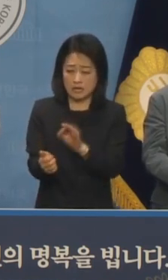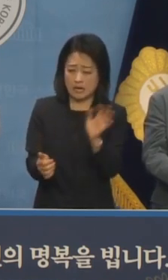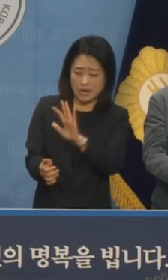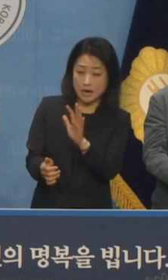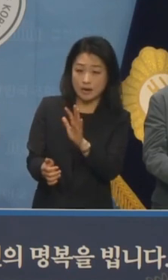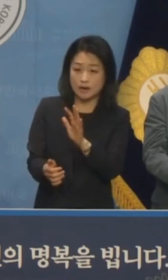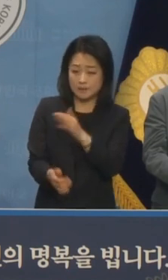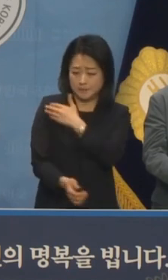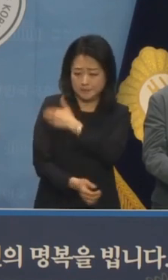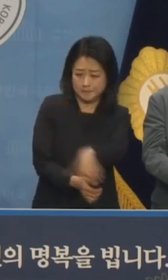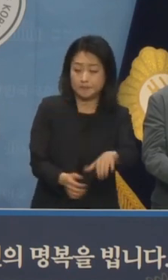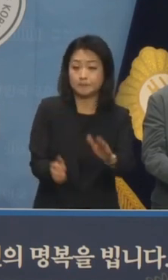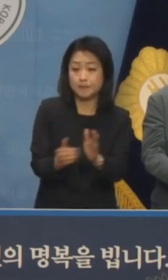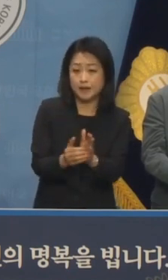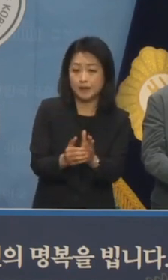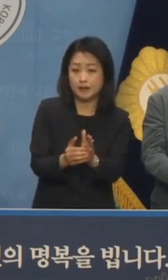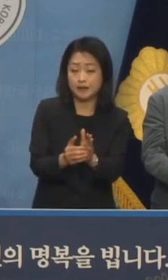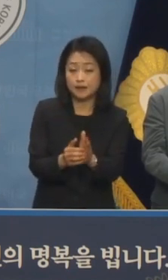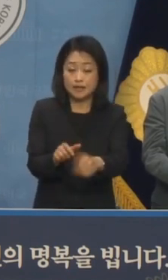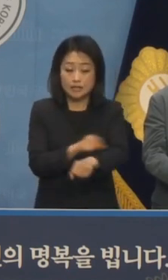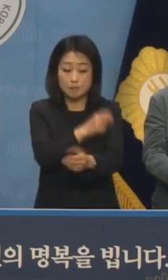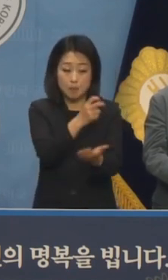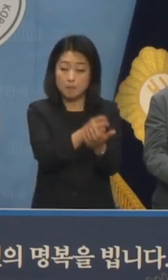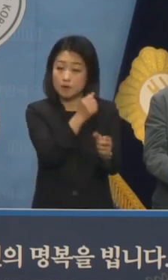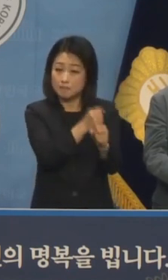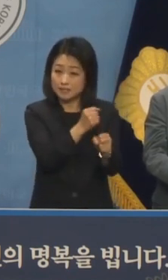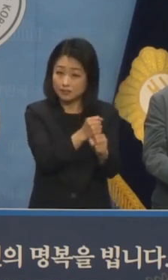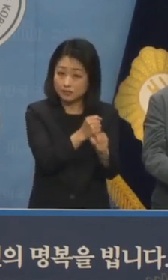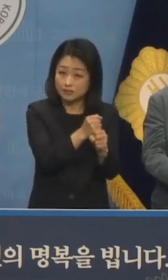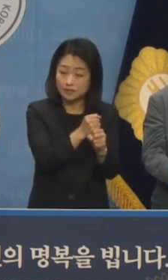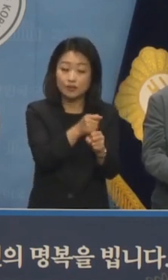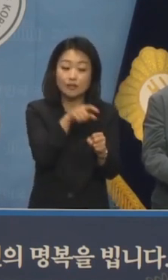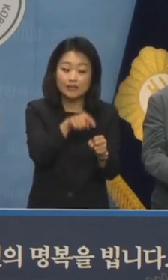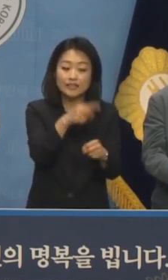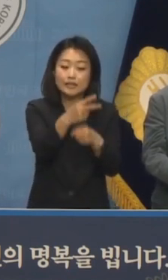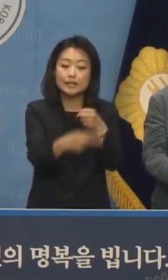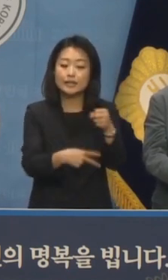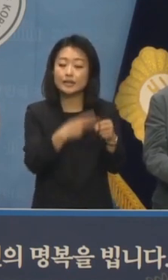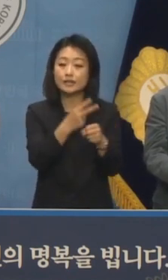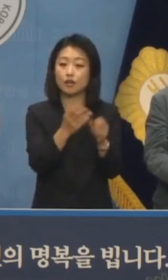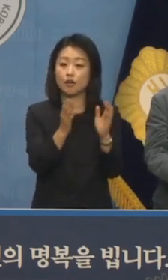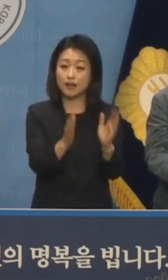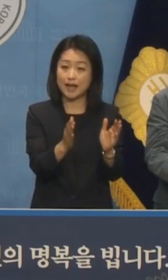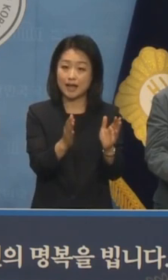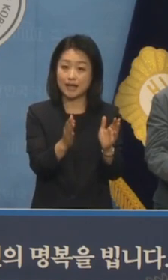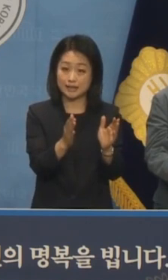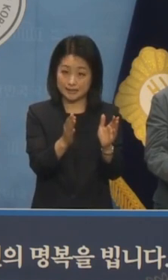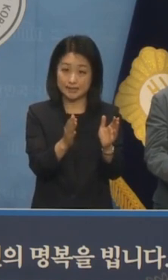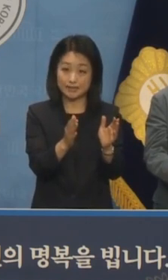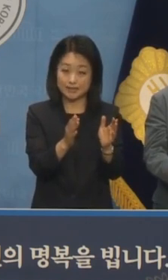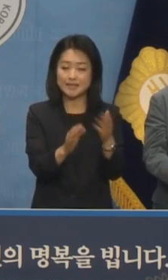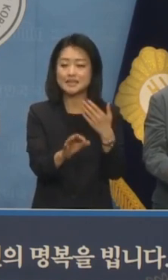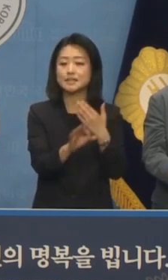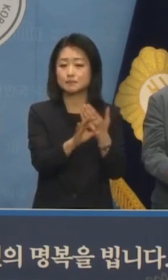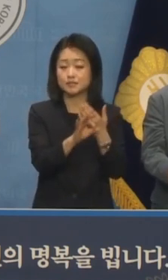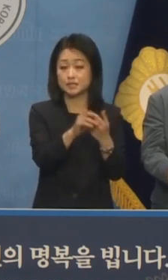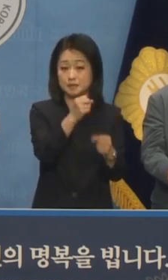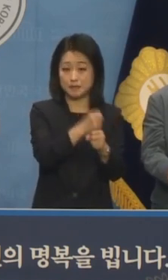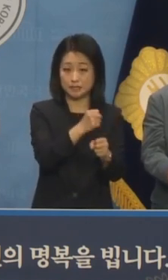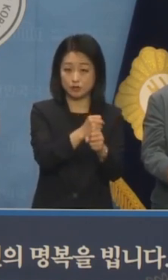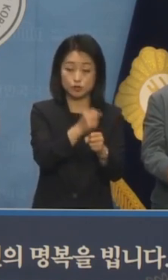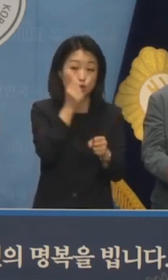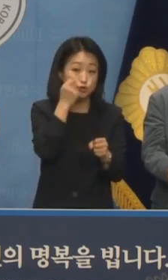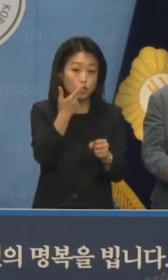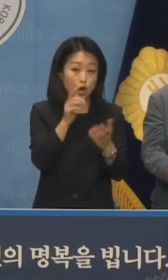정부 여당은 지난해 전세 사기 특별법을 제정하면서 특별법을 2년간 한시적으로 시행을 하면서 6개월